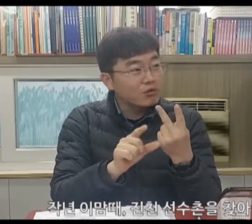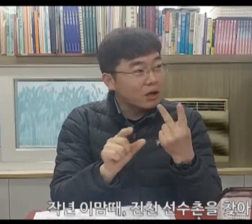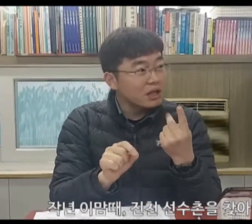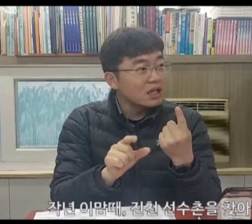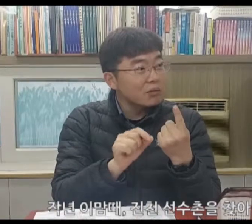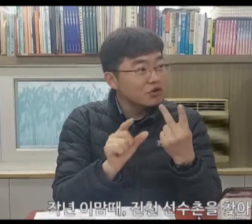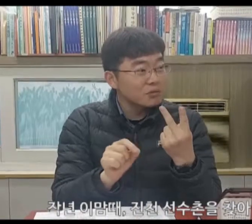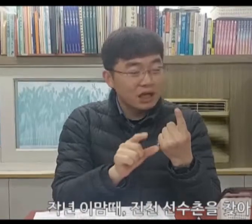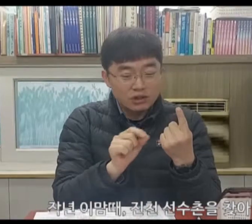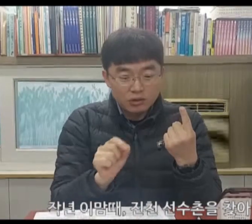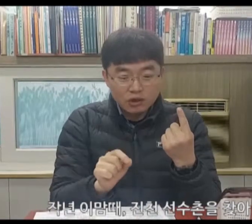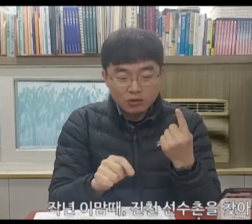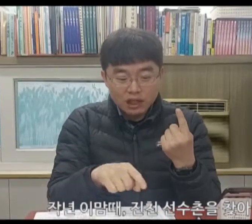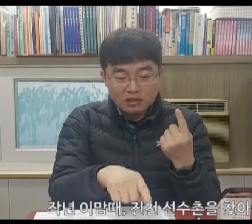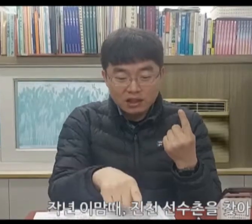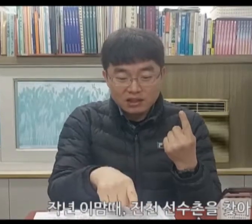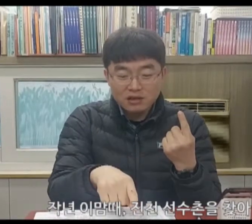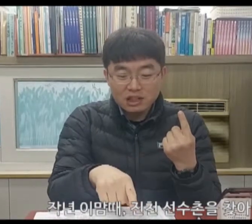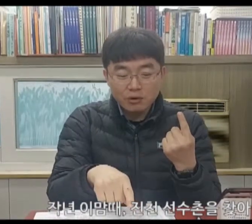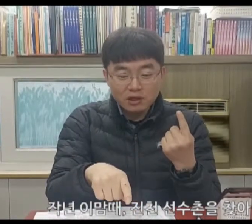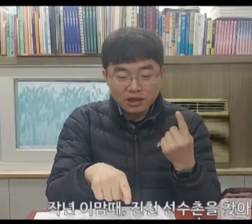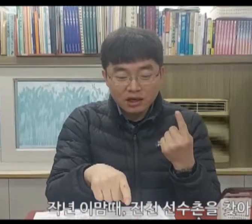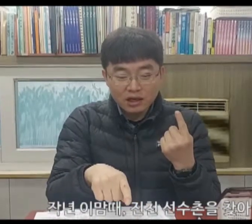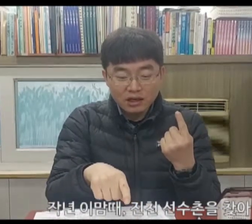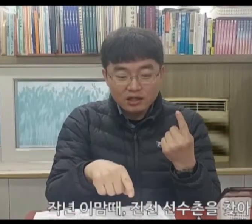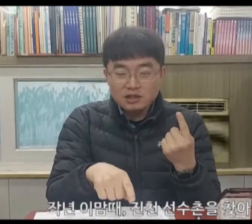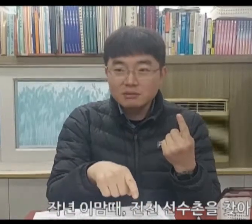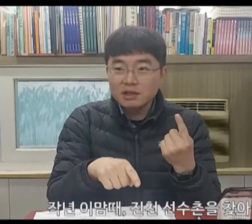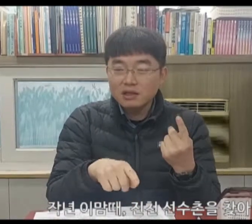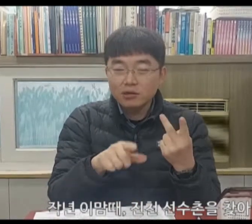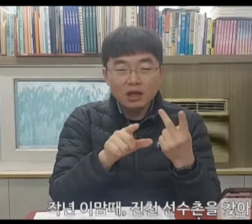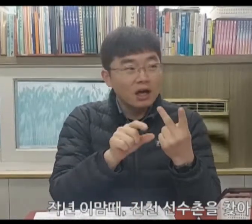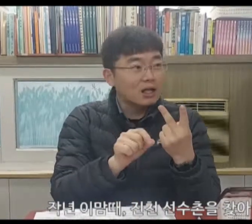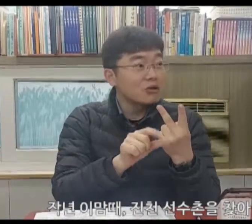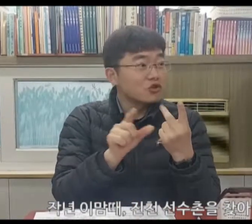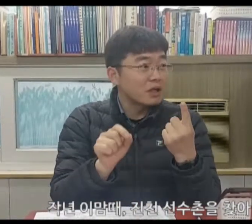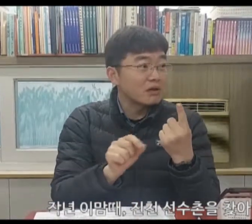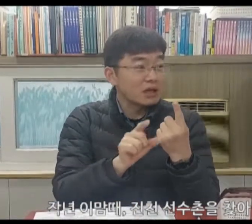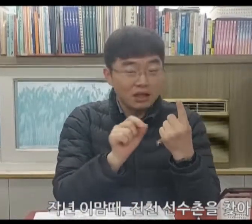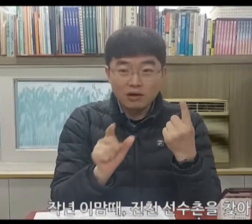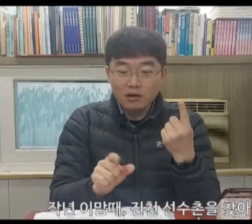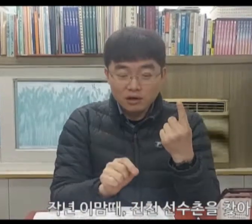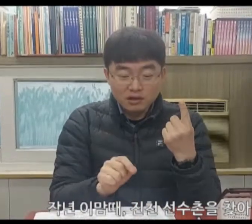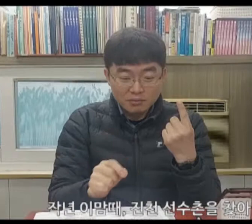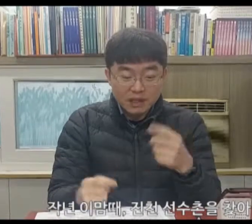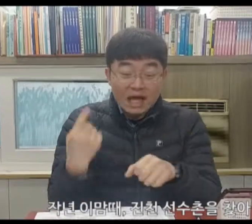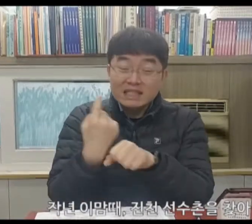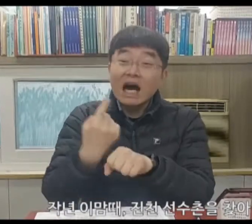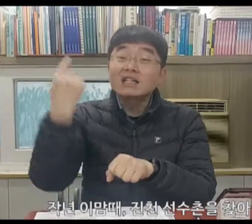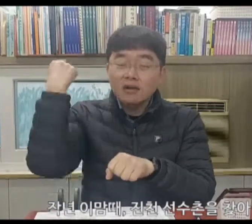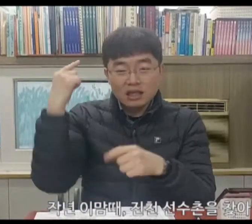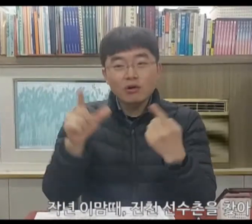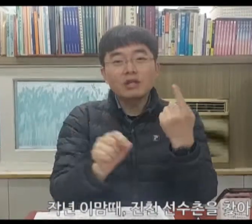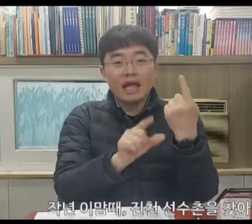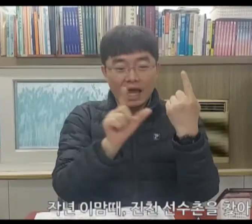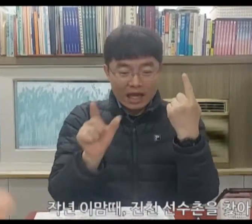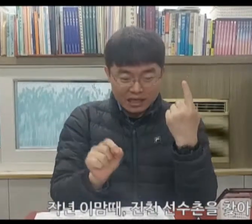한 1, 2월쯤 되겠죠. 그리고 작년 이게 신년 기자회견이니까 지금 같은 경우는 한 1월쯤 될 것 같아요. 그러면 작년 1월